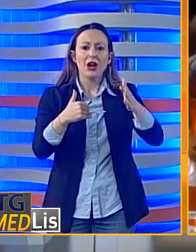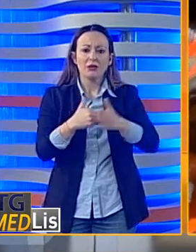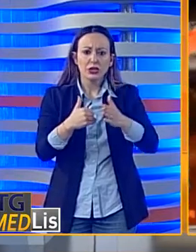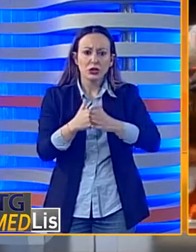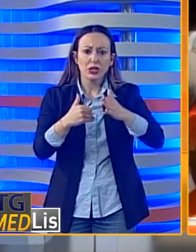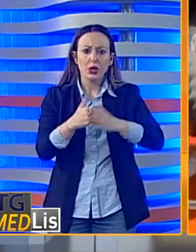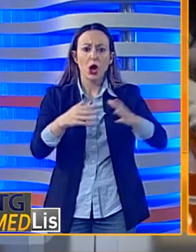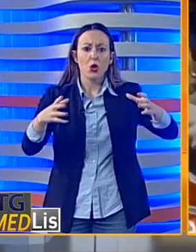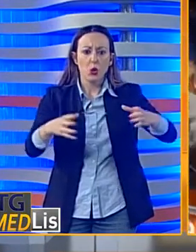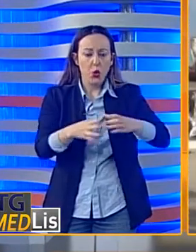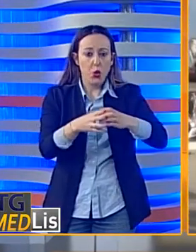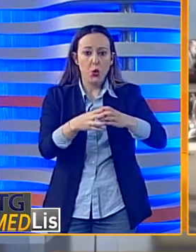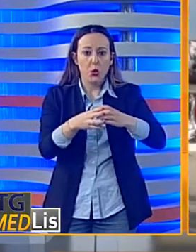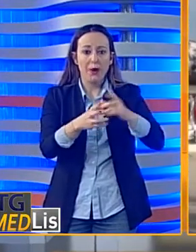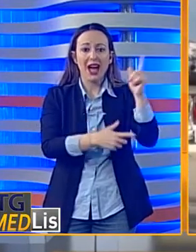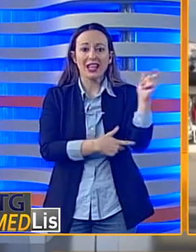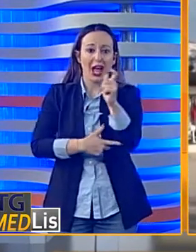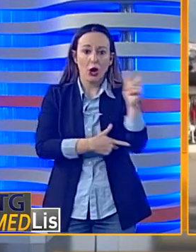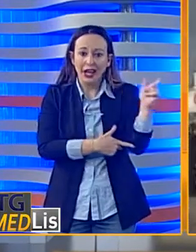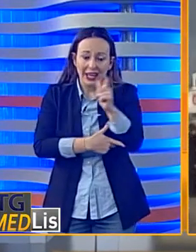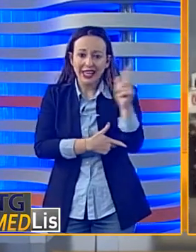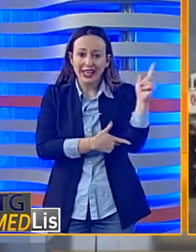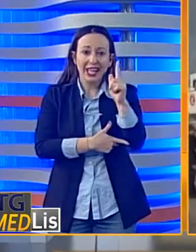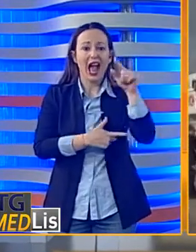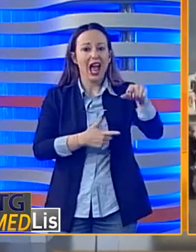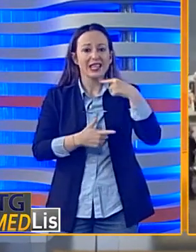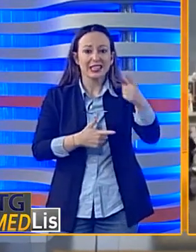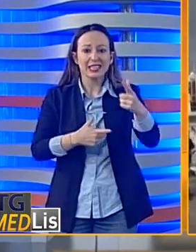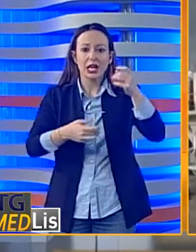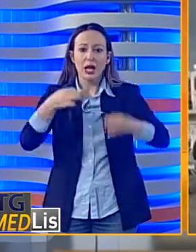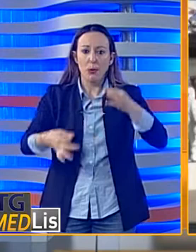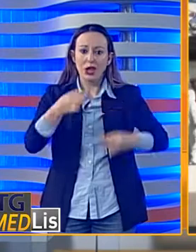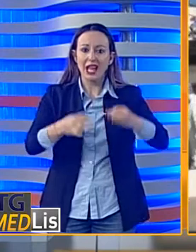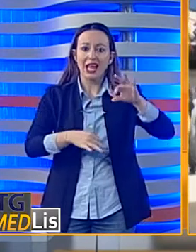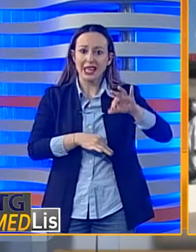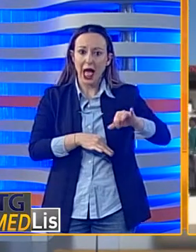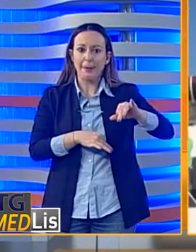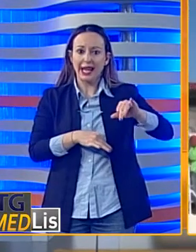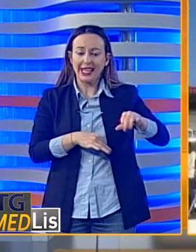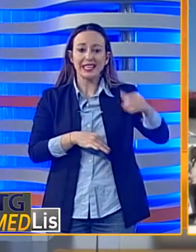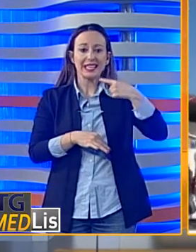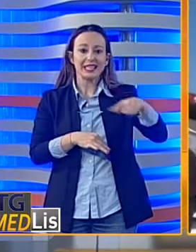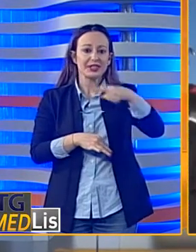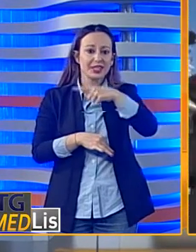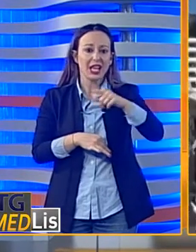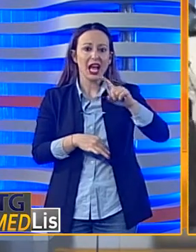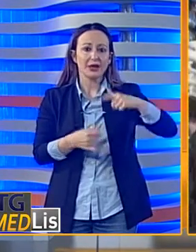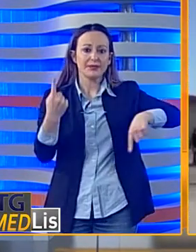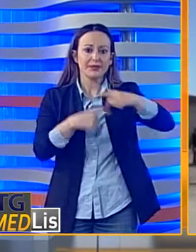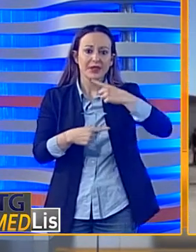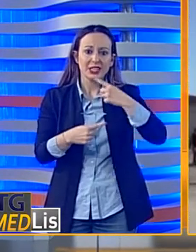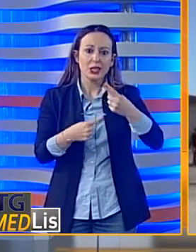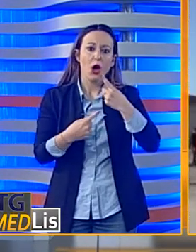a gruppi terroristici. Intanto il procuratore di Trapani sta indagando sull'ipotesi di favoreggiamento